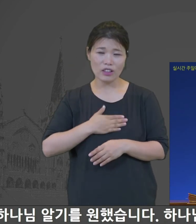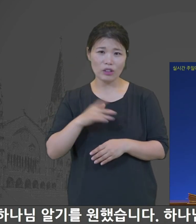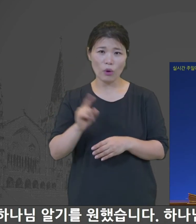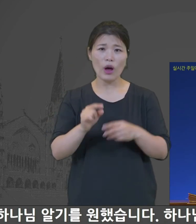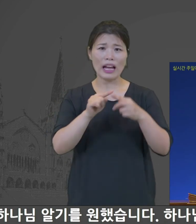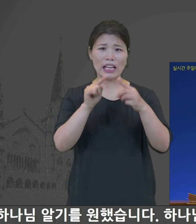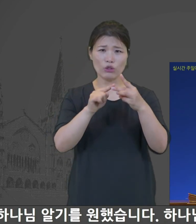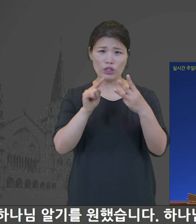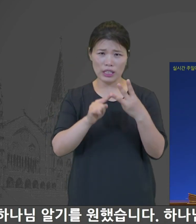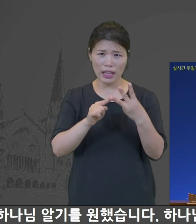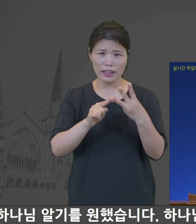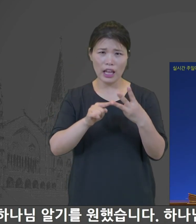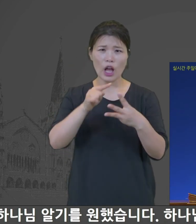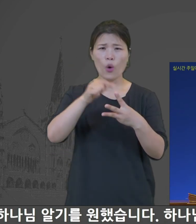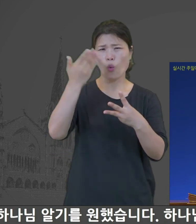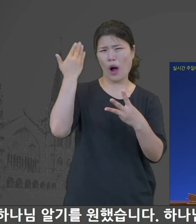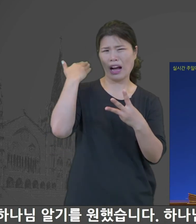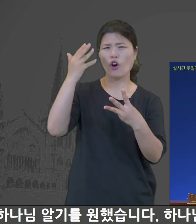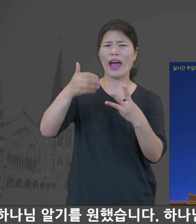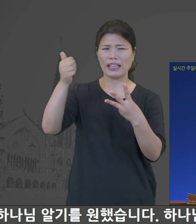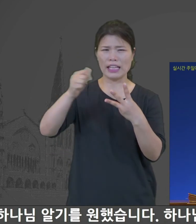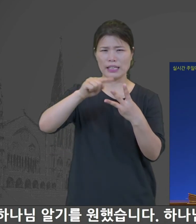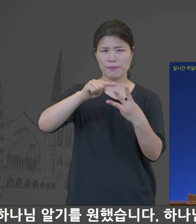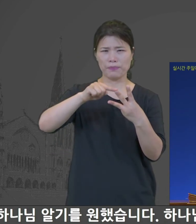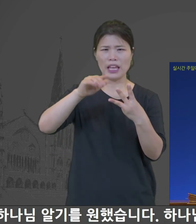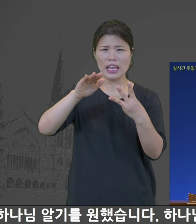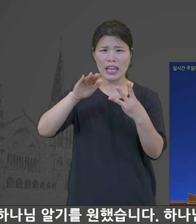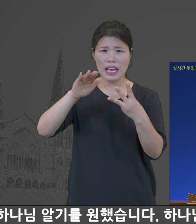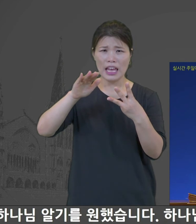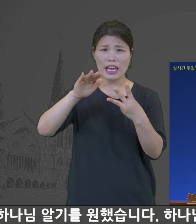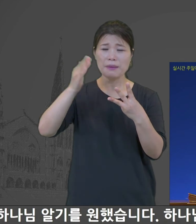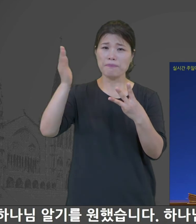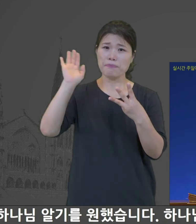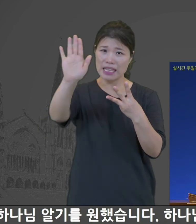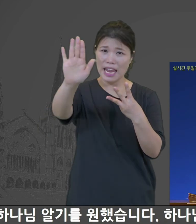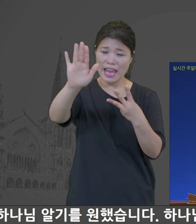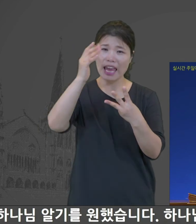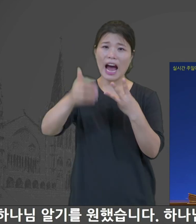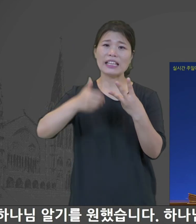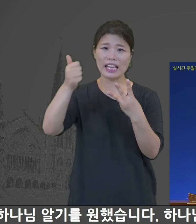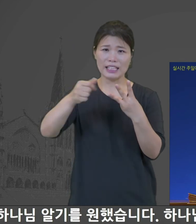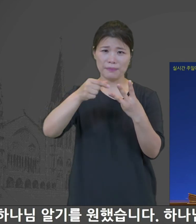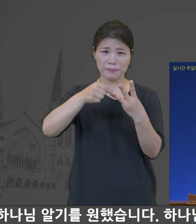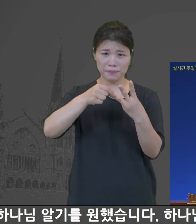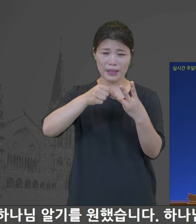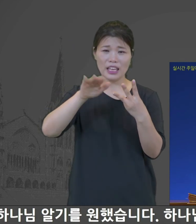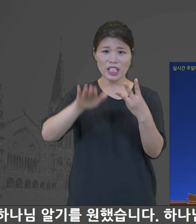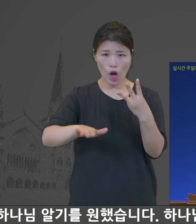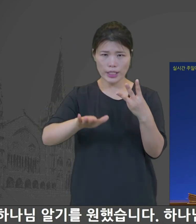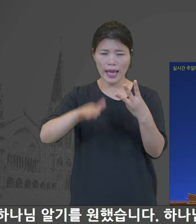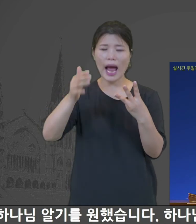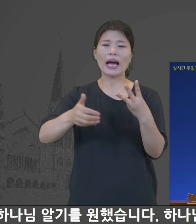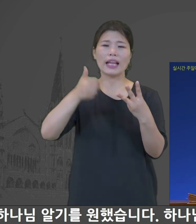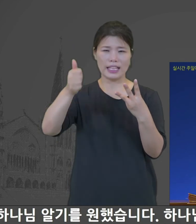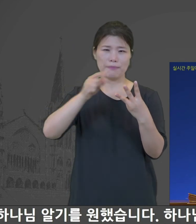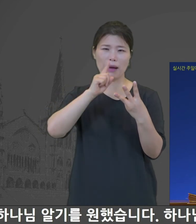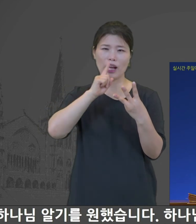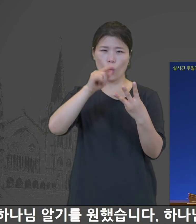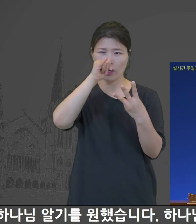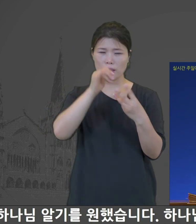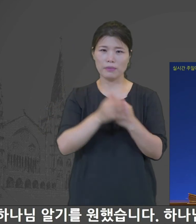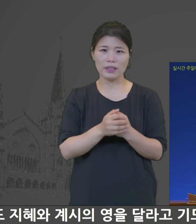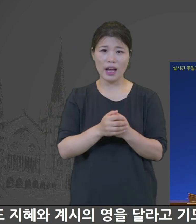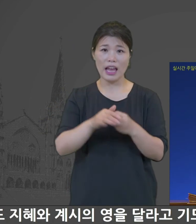하나님, 현재 역사하신 하나님. 현재 역사하신 하나님, 요거만 우리가 기억하자고요. 뭡니까?